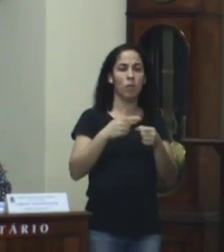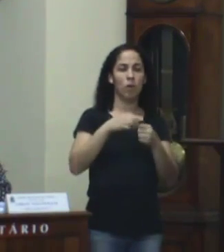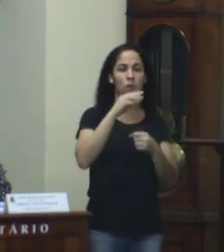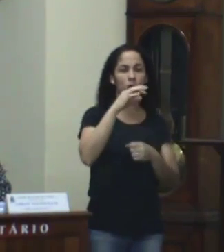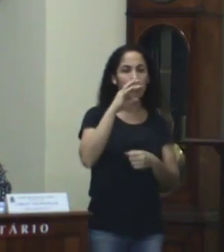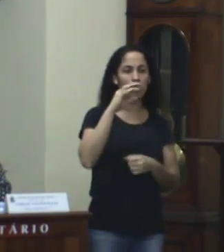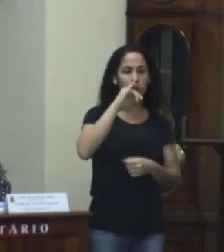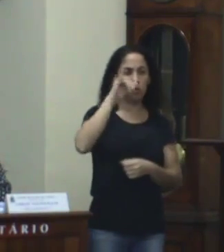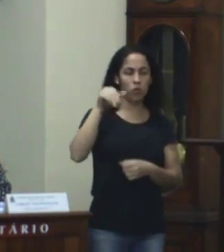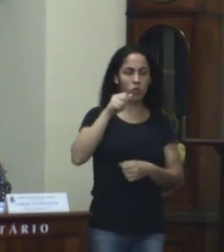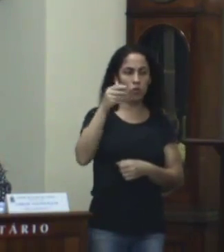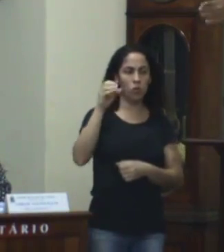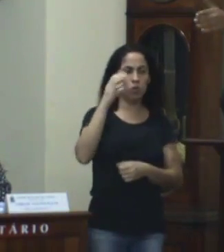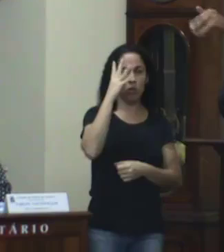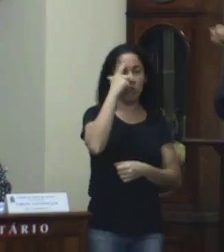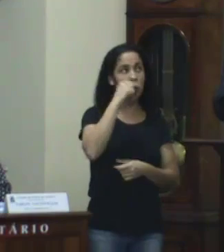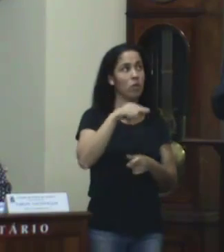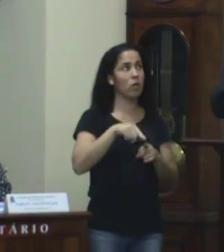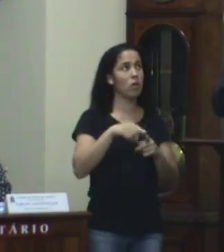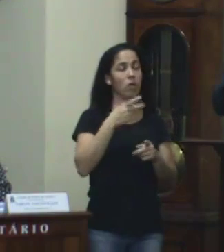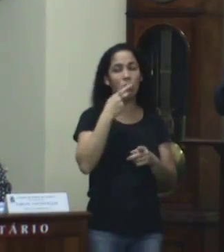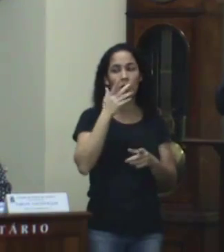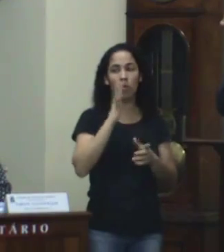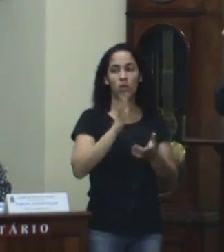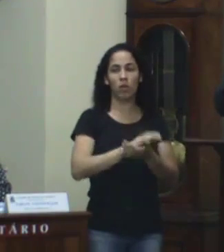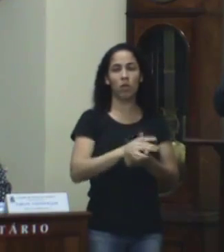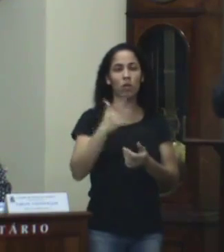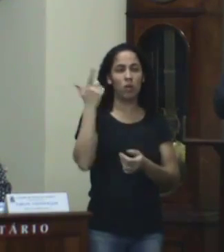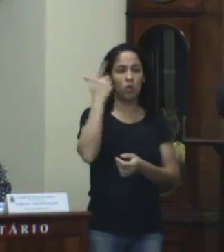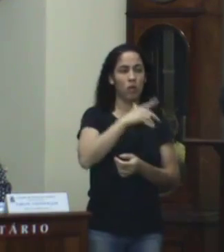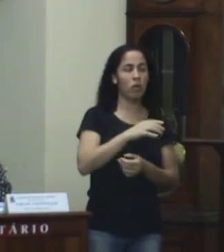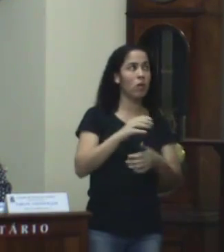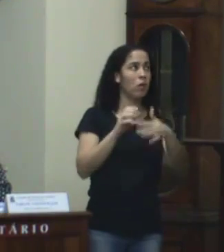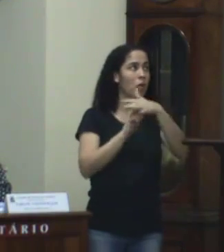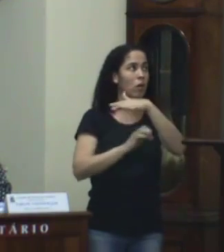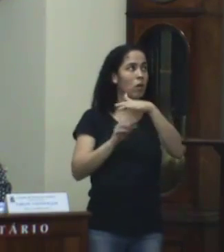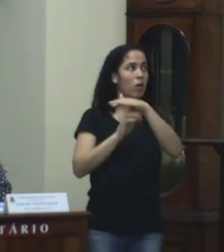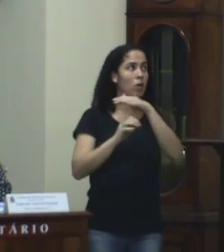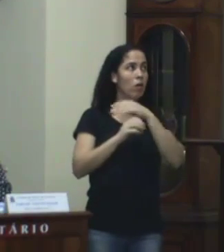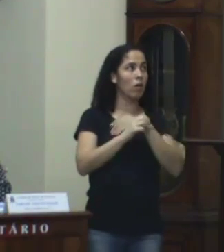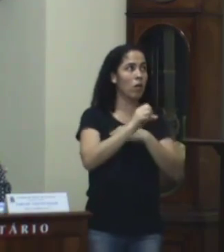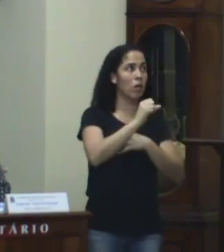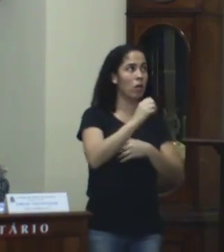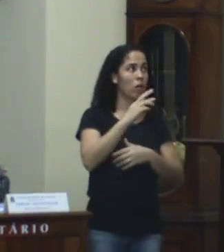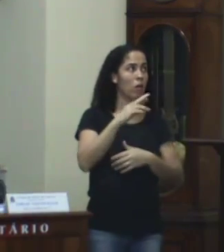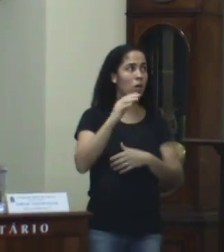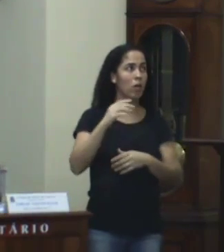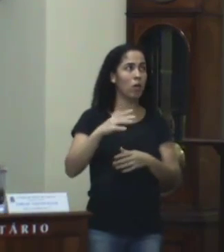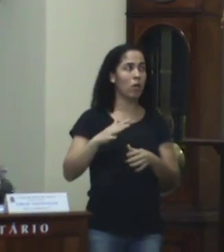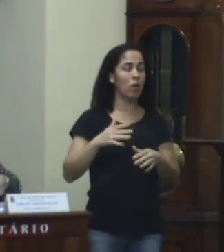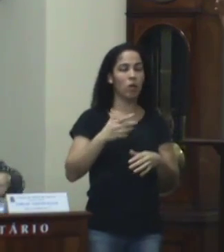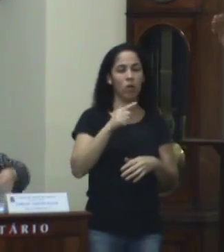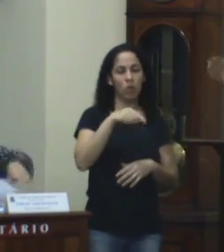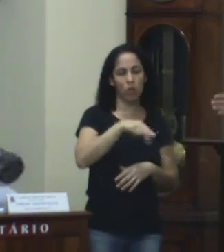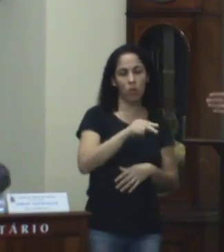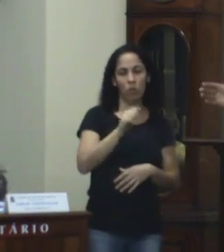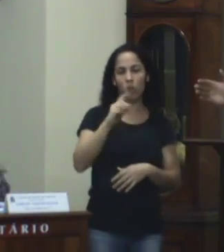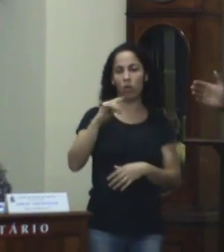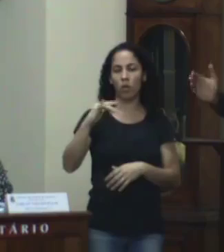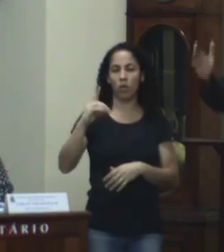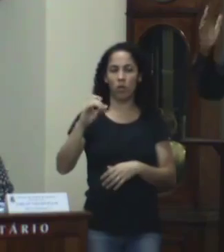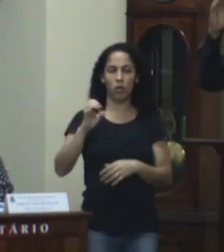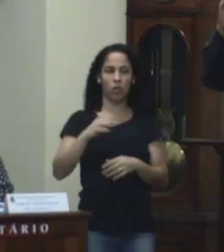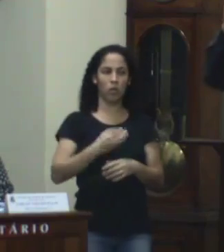Bonito. Em breve, agora vou dar em primeira mão para você, conseguimos com uma empresa, a SR Qualidade de Vida, da mesma forma que a